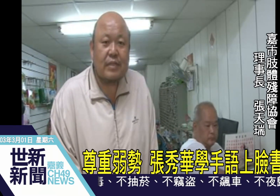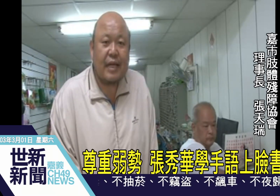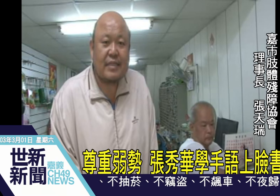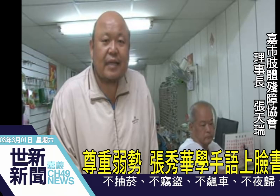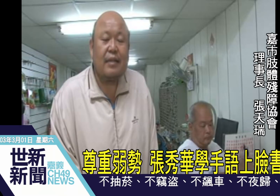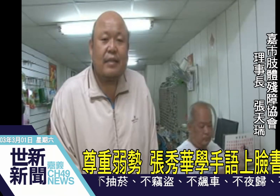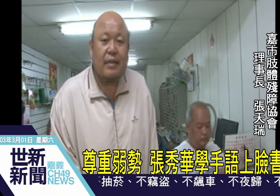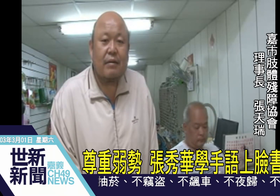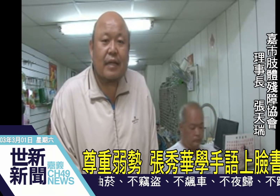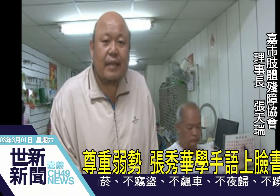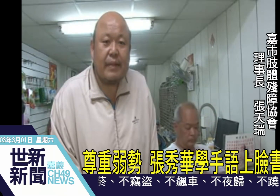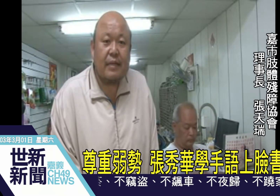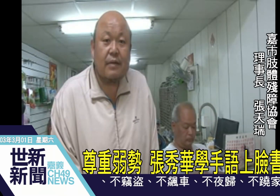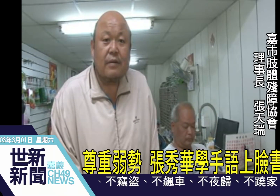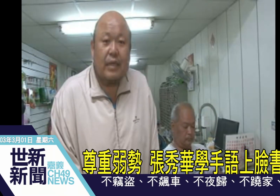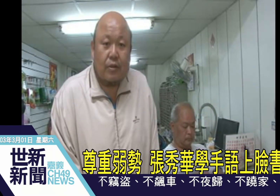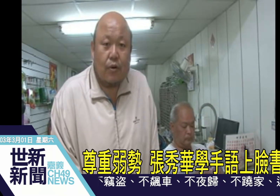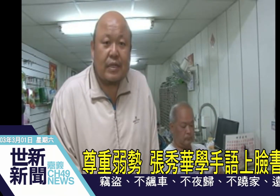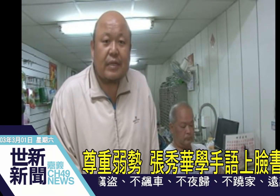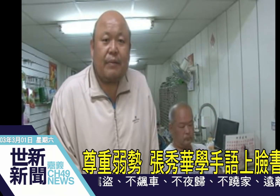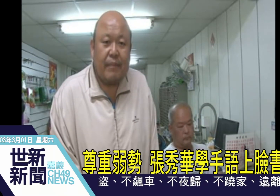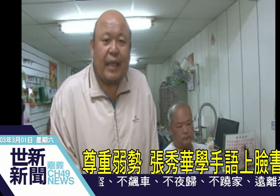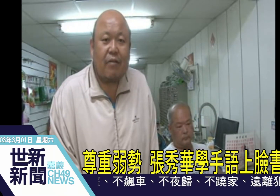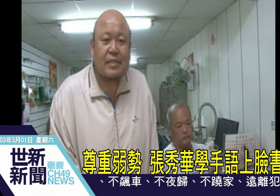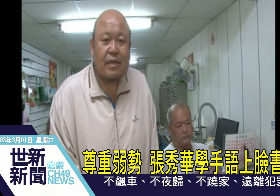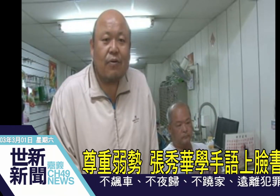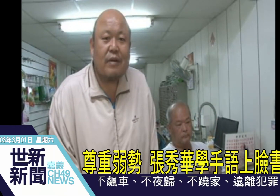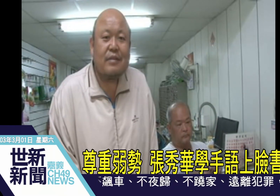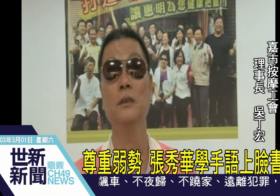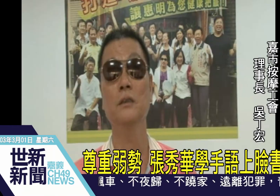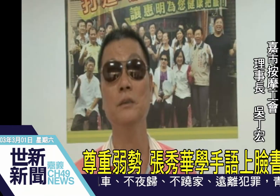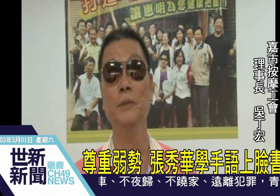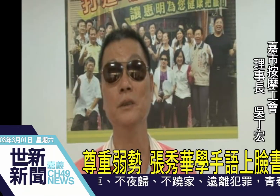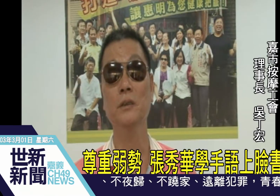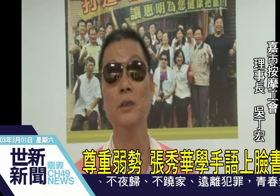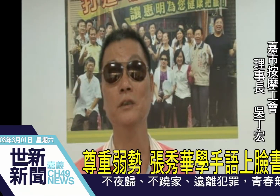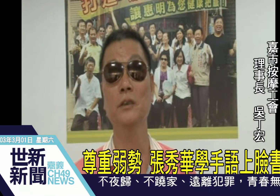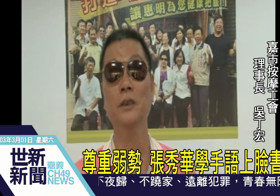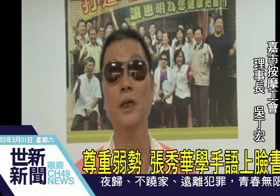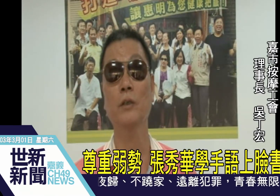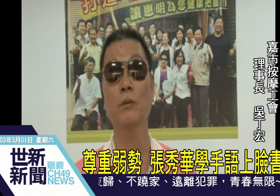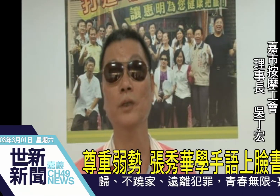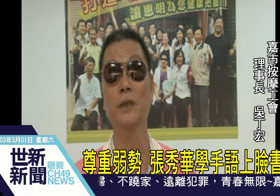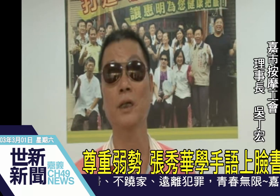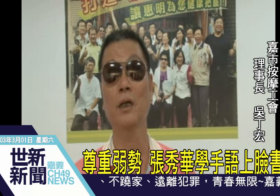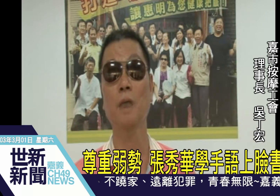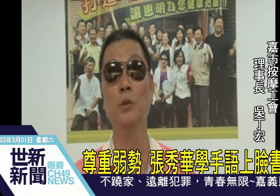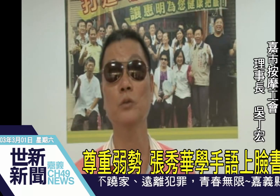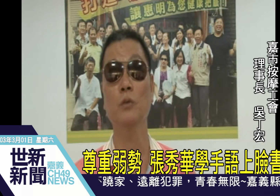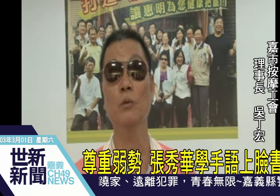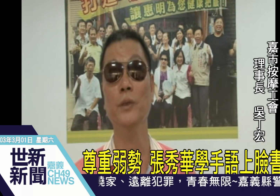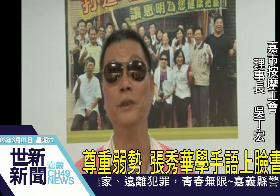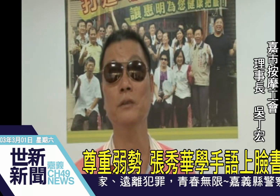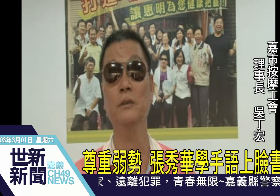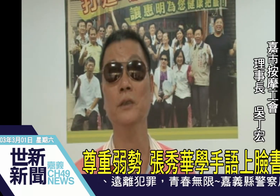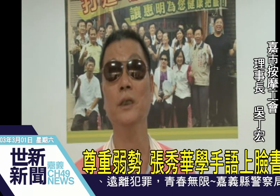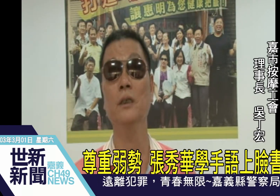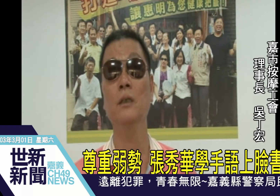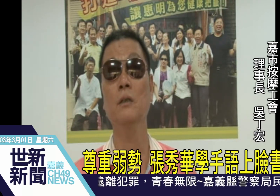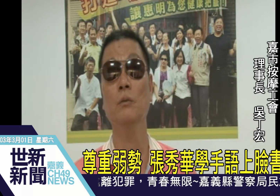家，能够让他们能够过一个美好的生活。 市民这段时间来对我来讲，按摩是我唯一的职业。我希